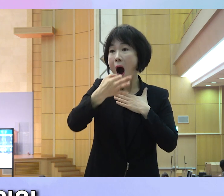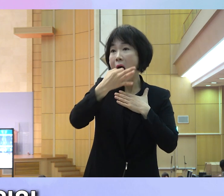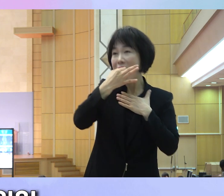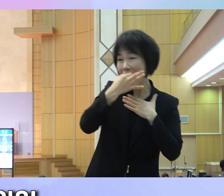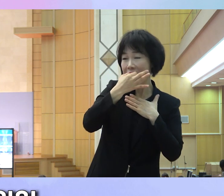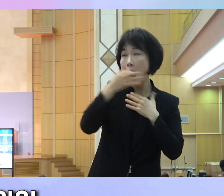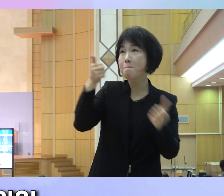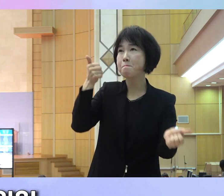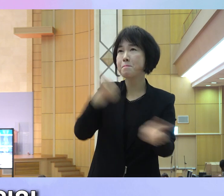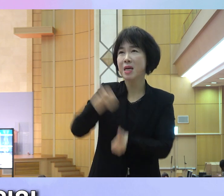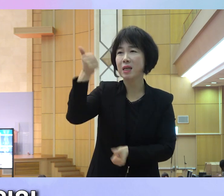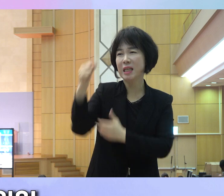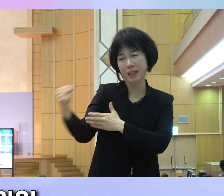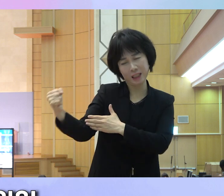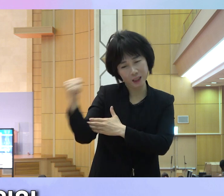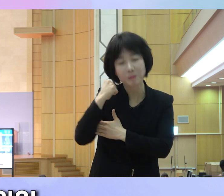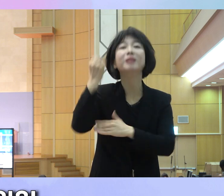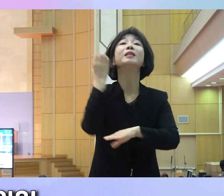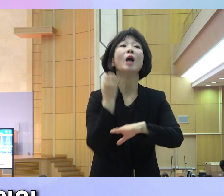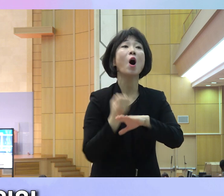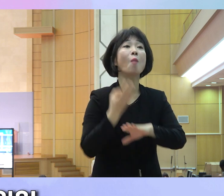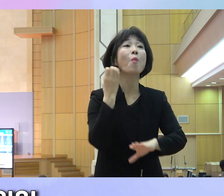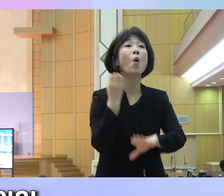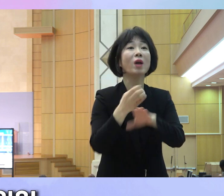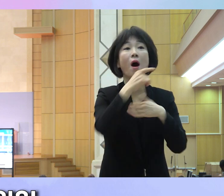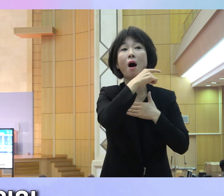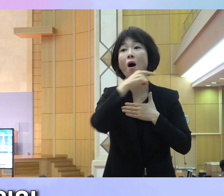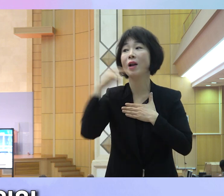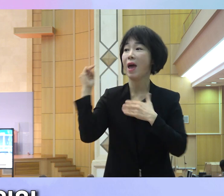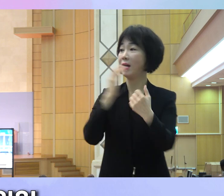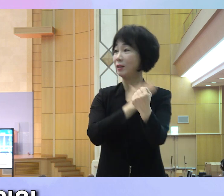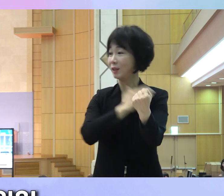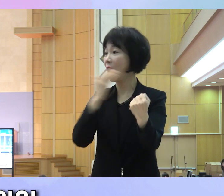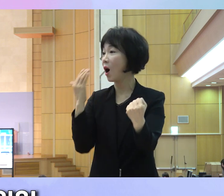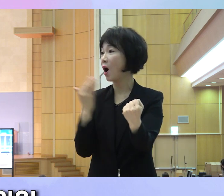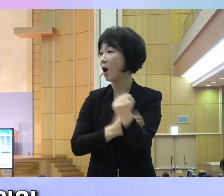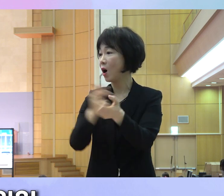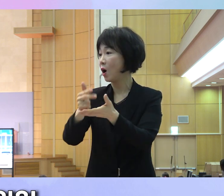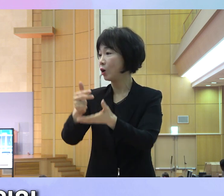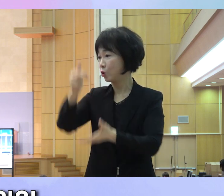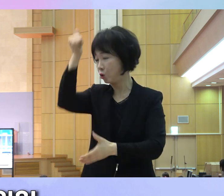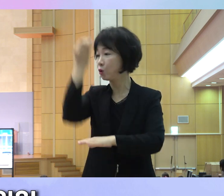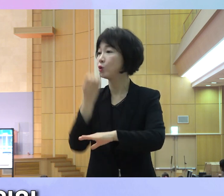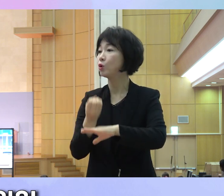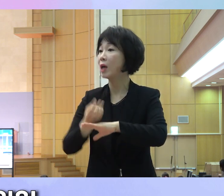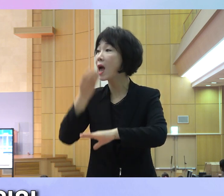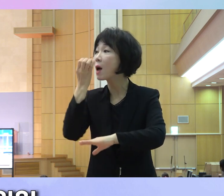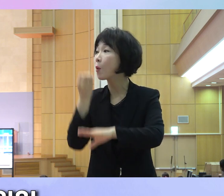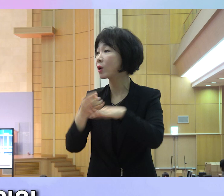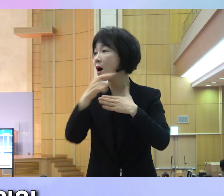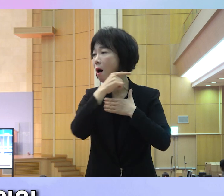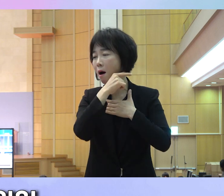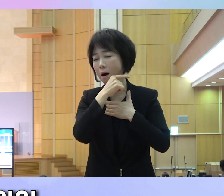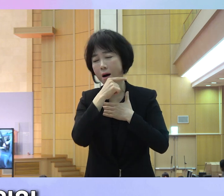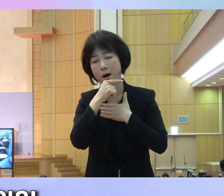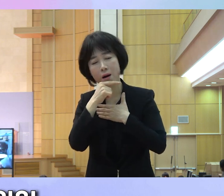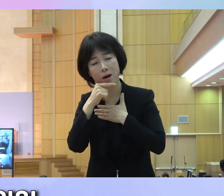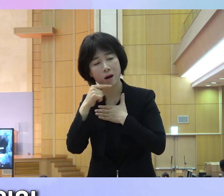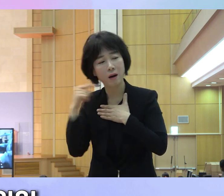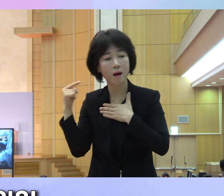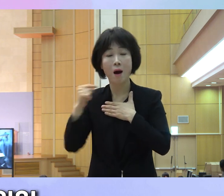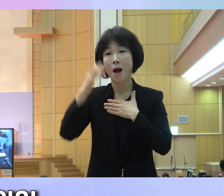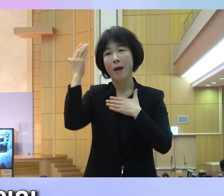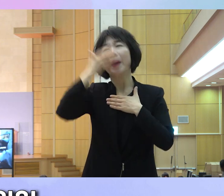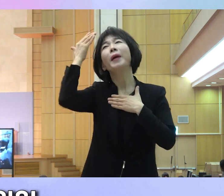육체의 정욕을 이길 힘은 보혈의 능력 주의